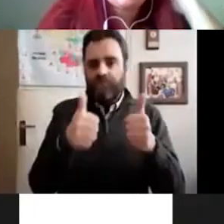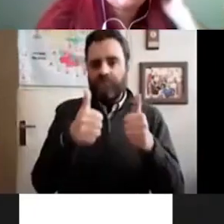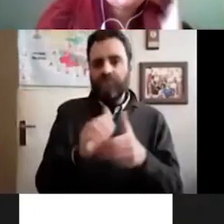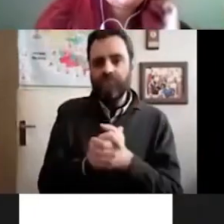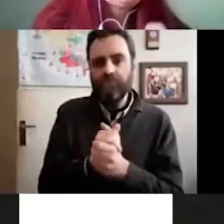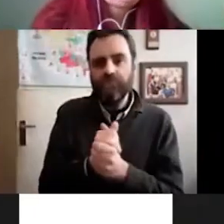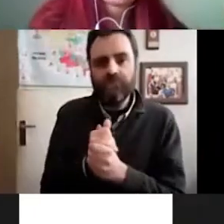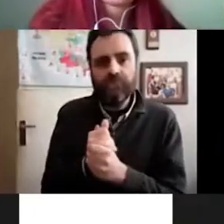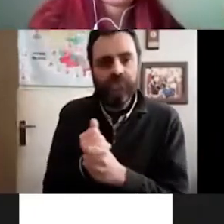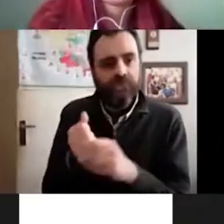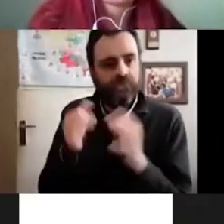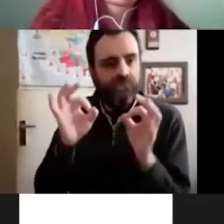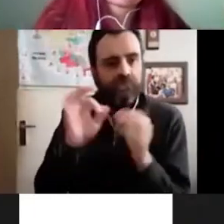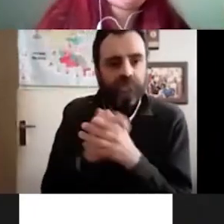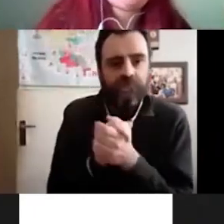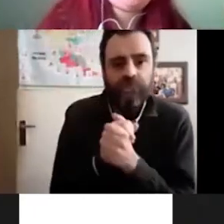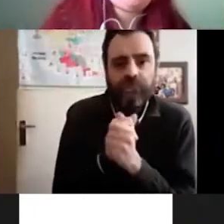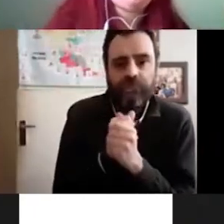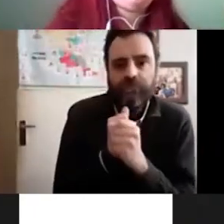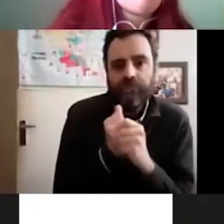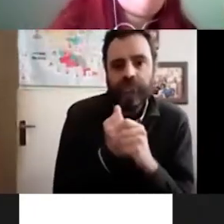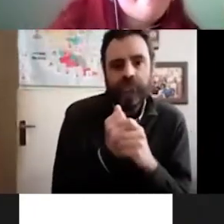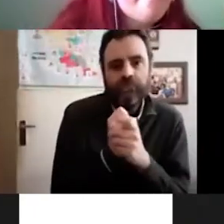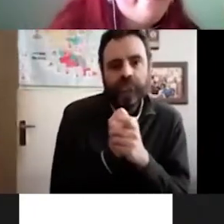dice? Ya, estamos bien.